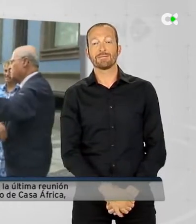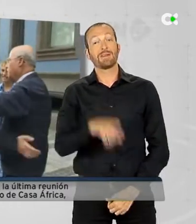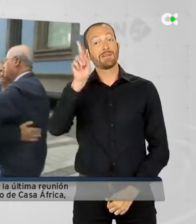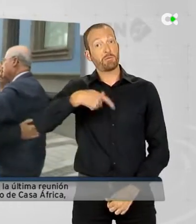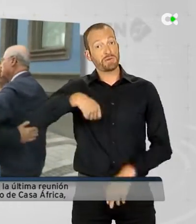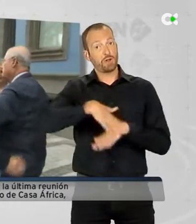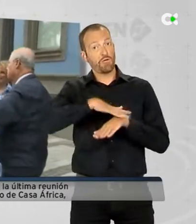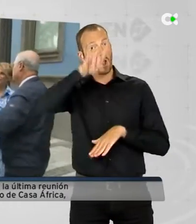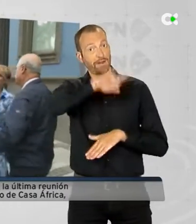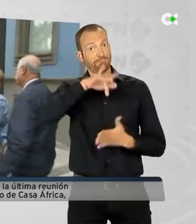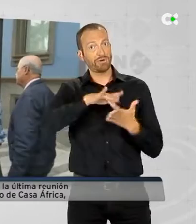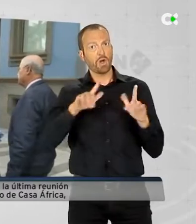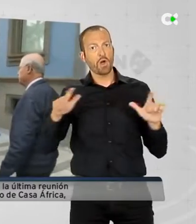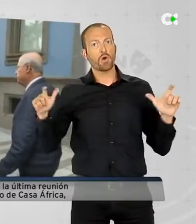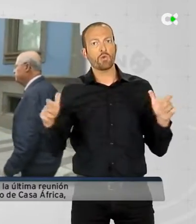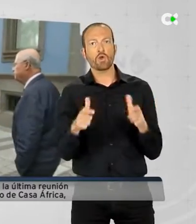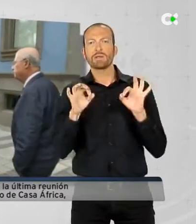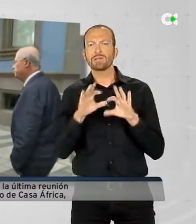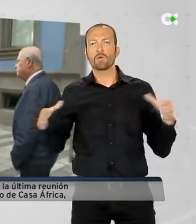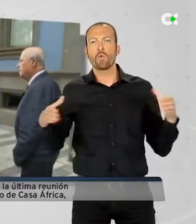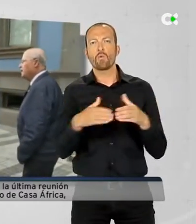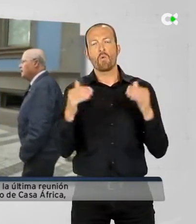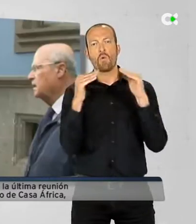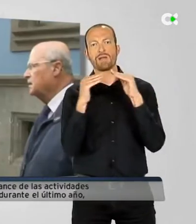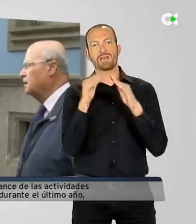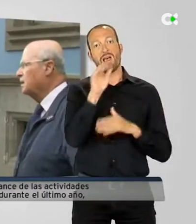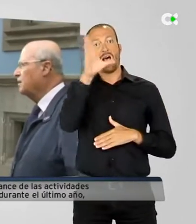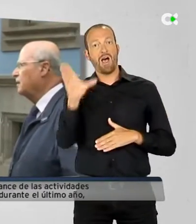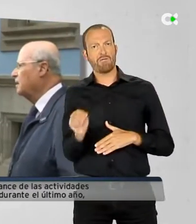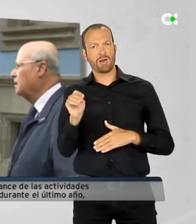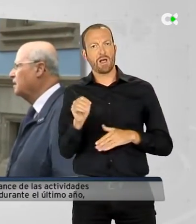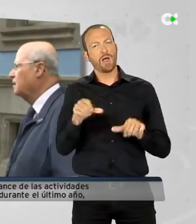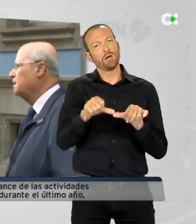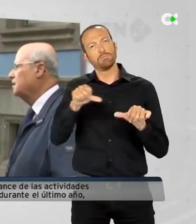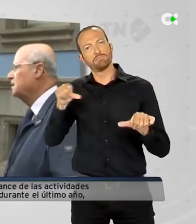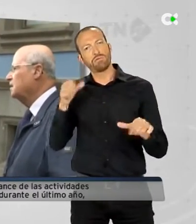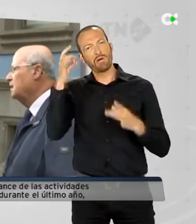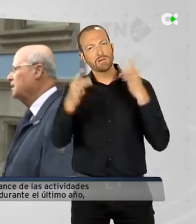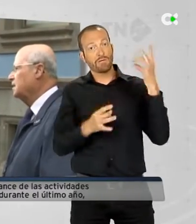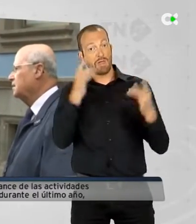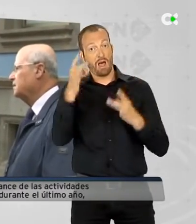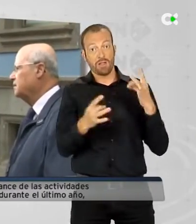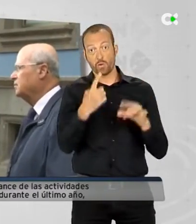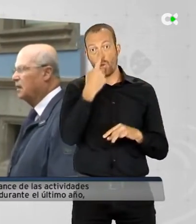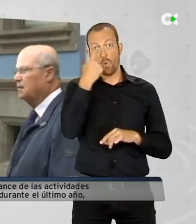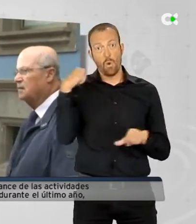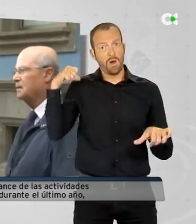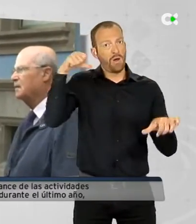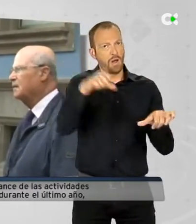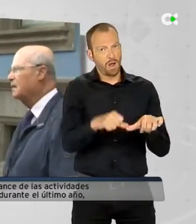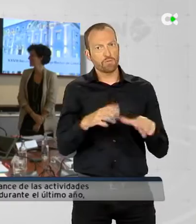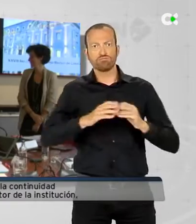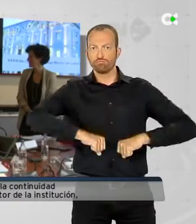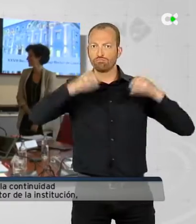Y también en la última reunión del consorcio de Casa África, que tras hacer balance de las actividades de la institución durante el último